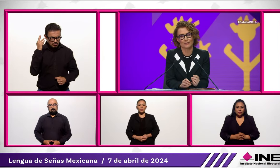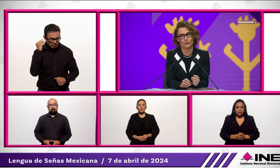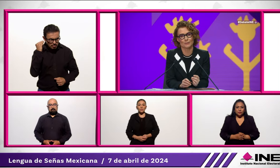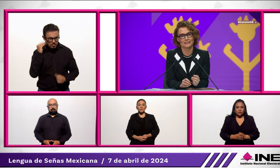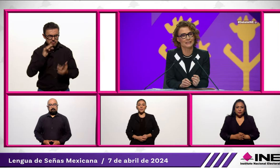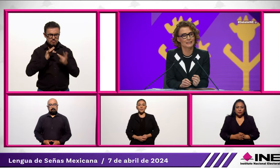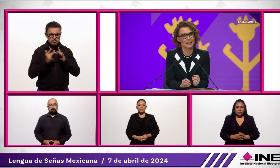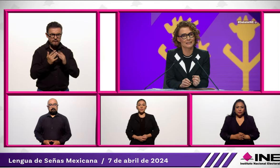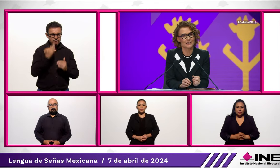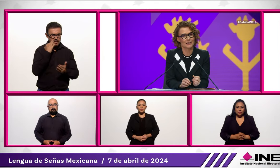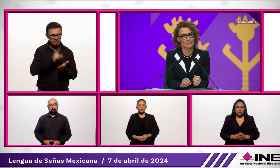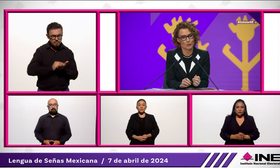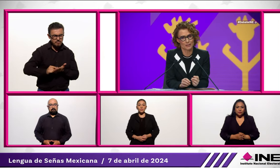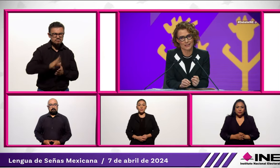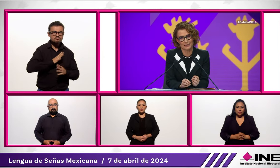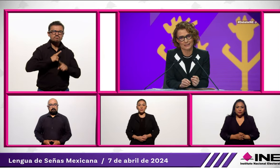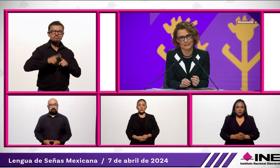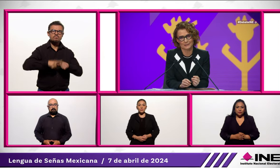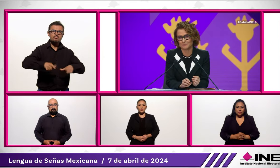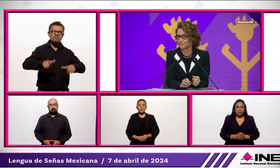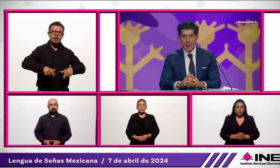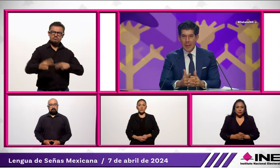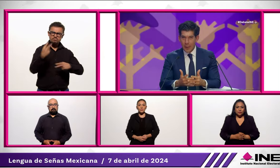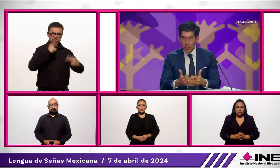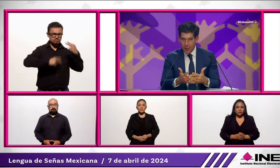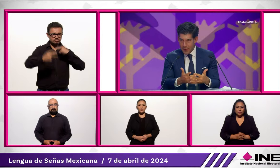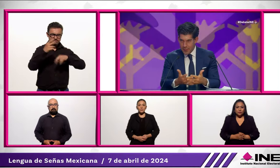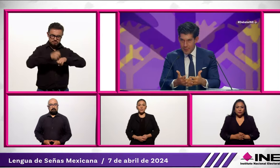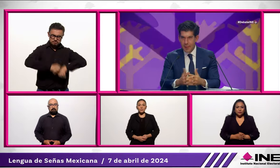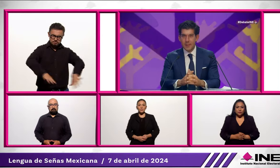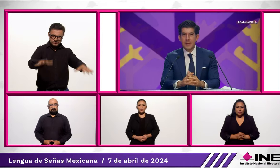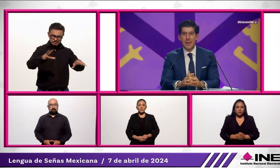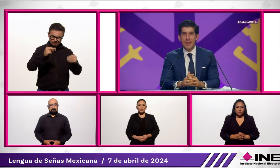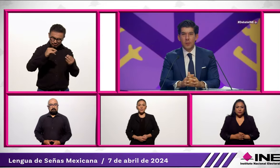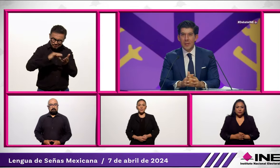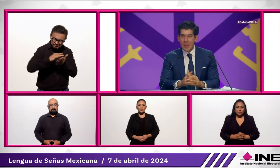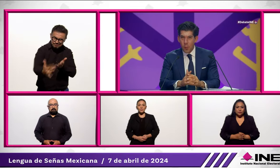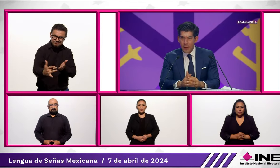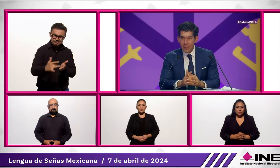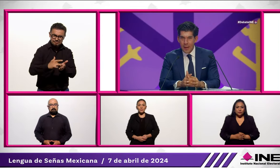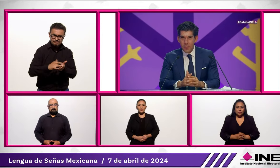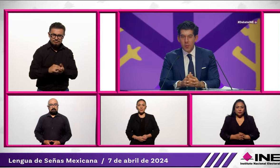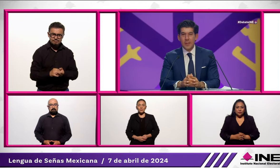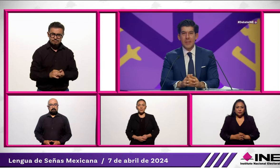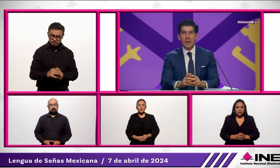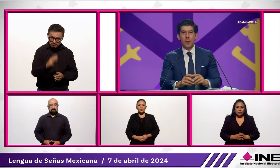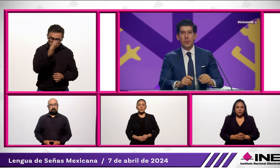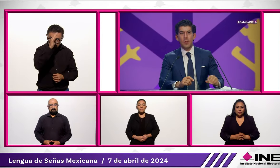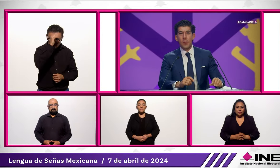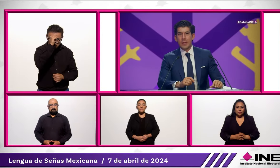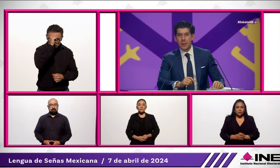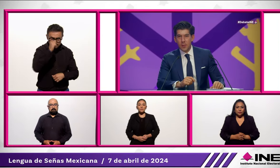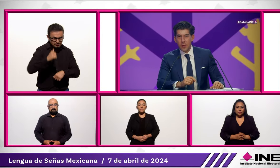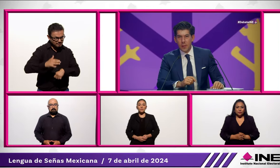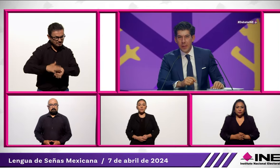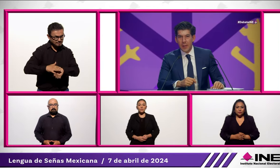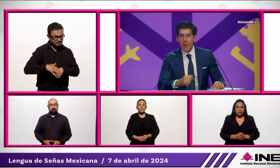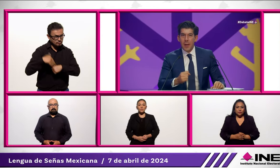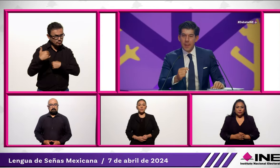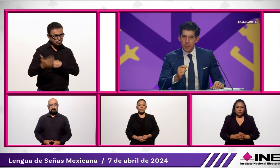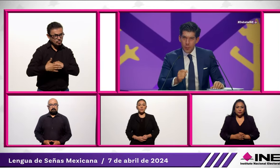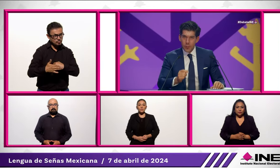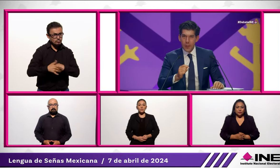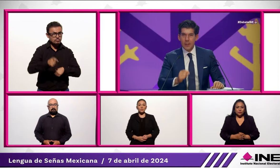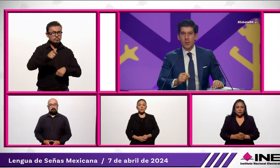sociales y plataformas digitales, muchas gracias. Y recuerden, gracias a las tres candidaturas, recuerden, tenemos una cita el próximo 28 de